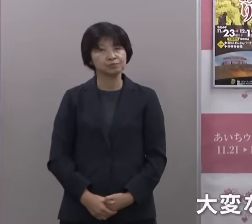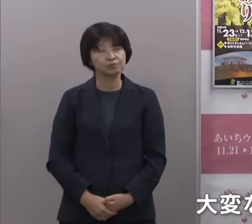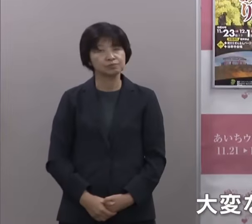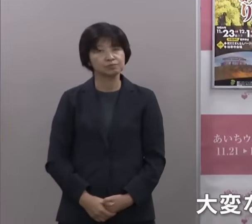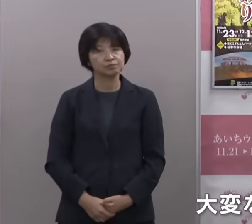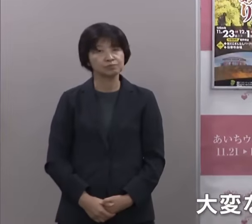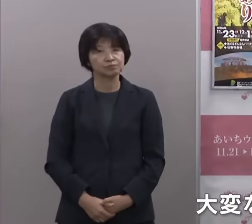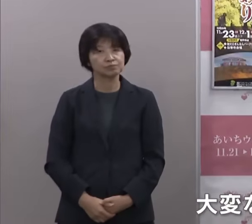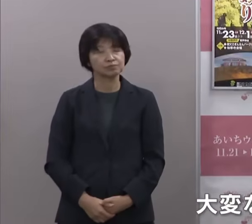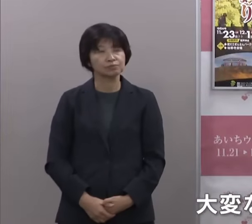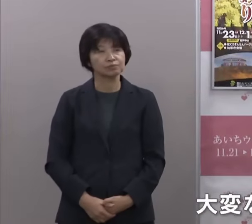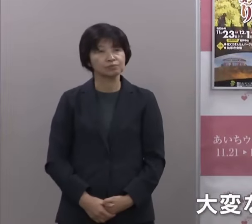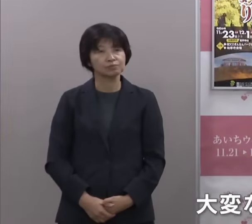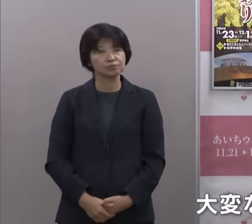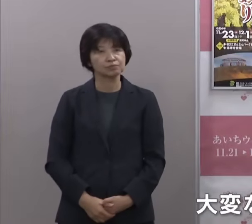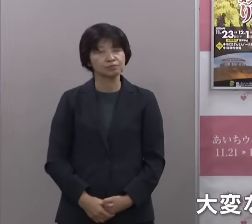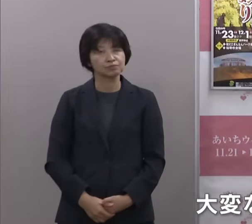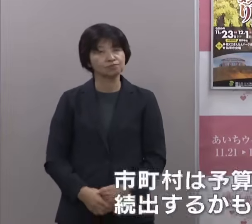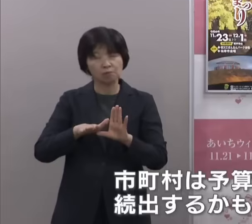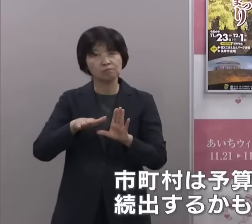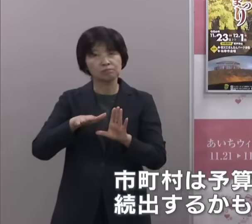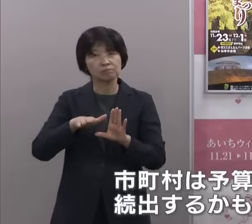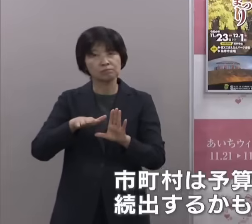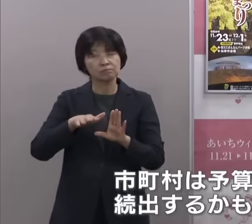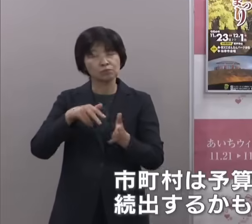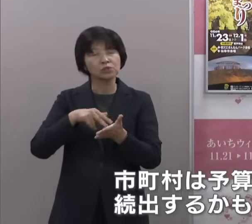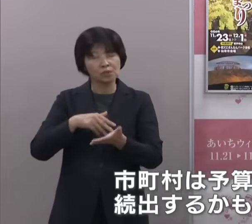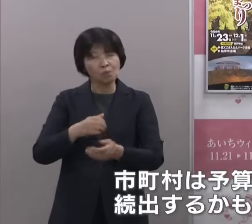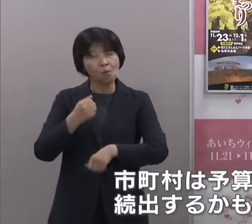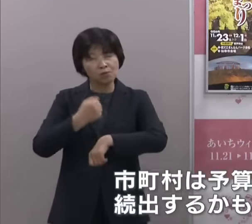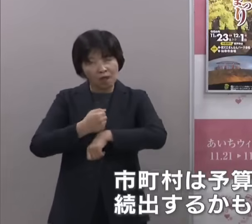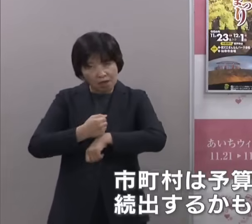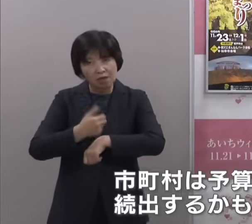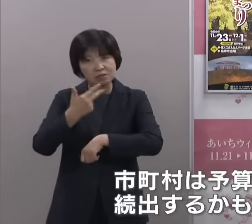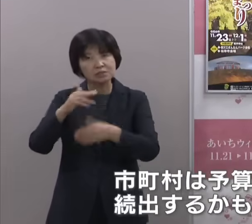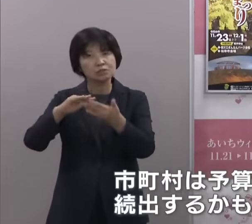大変な減収ですね。市町村は